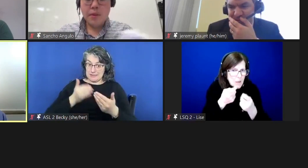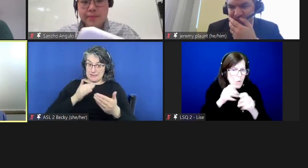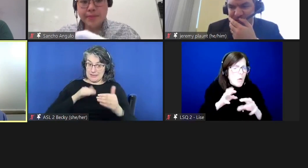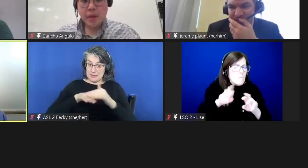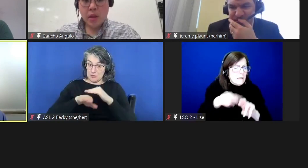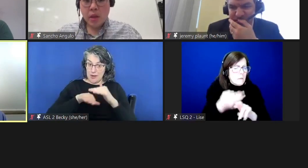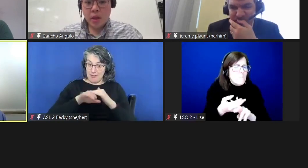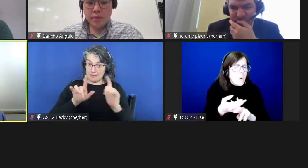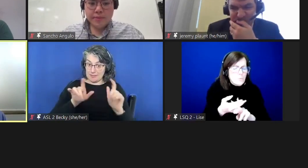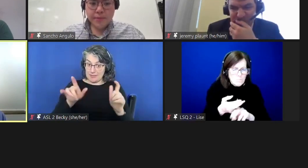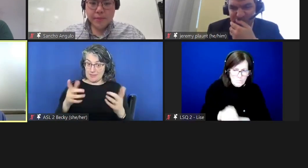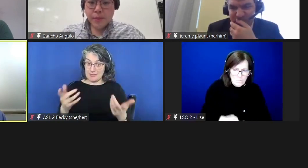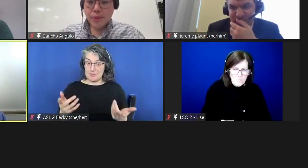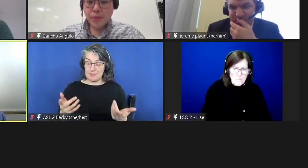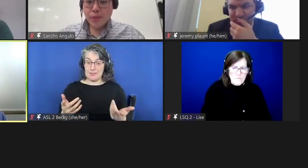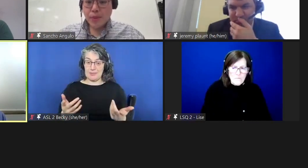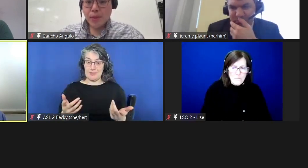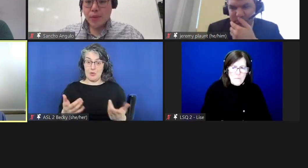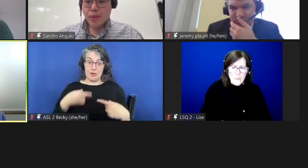Donc,